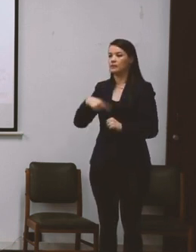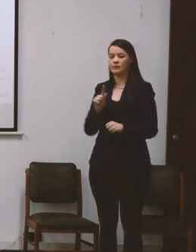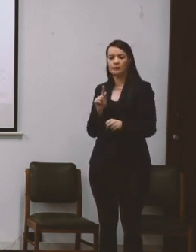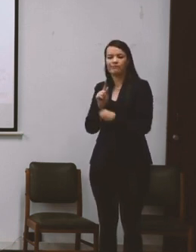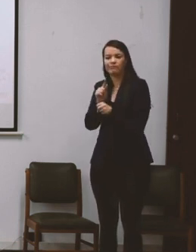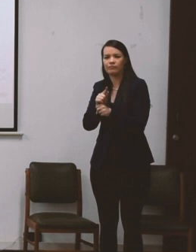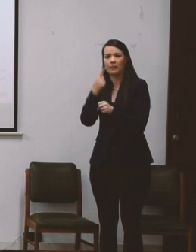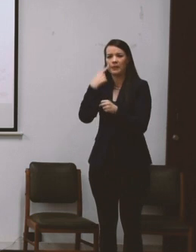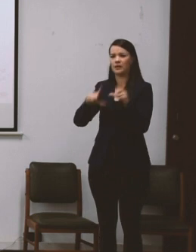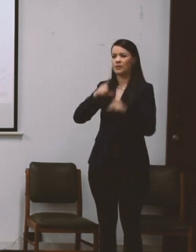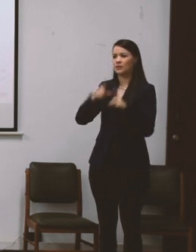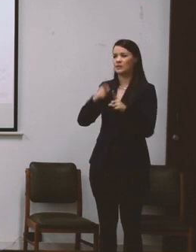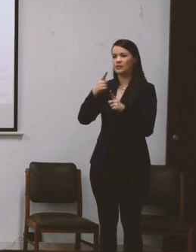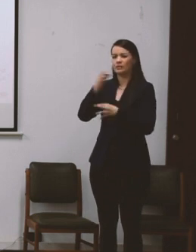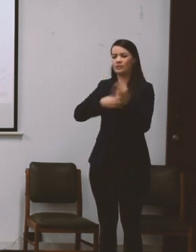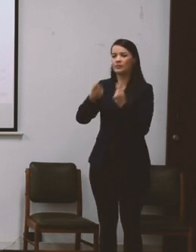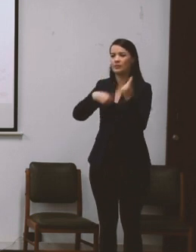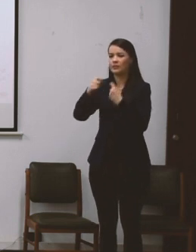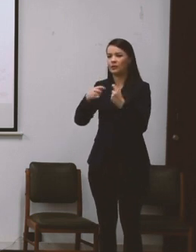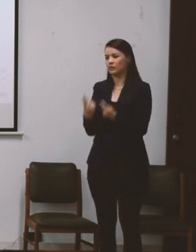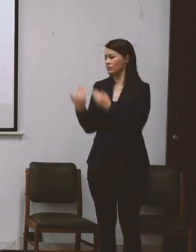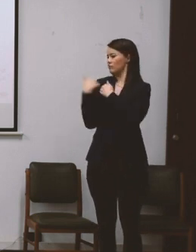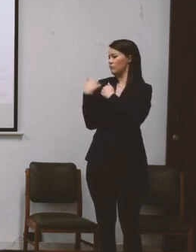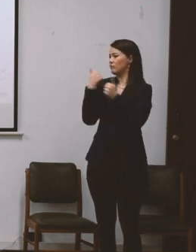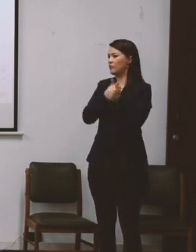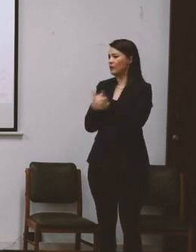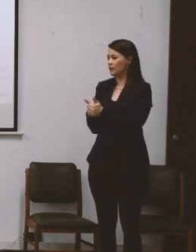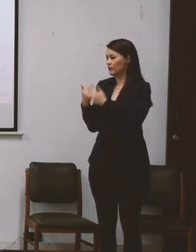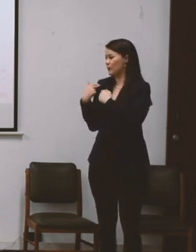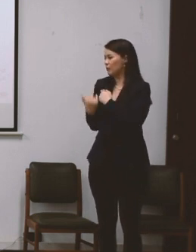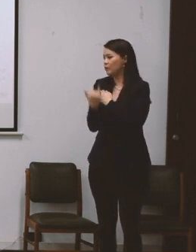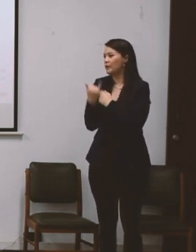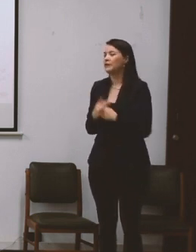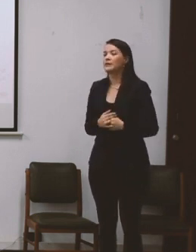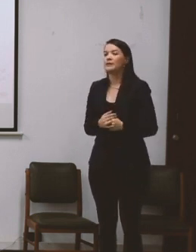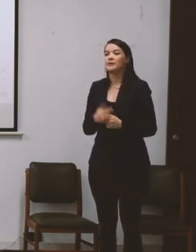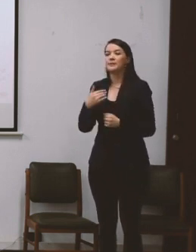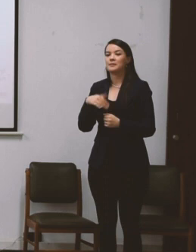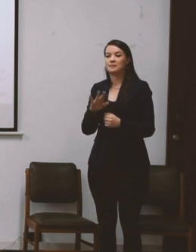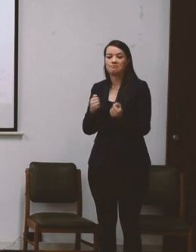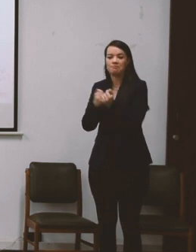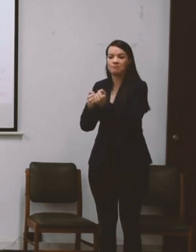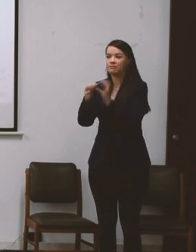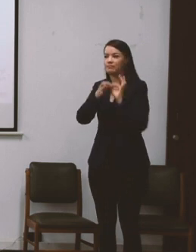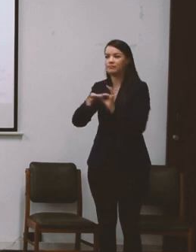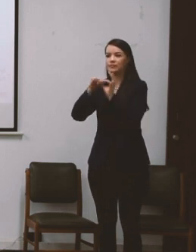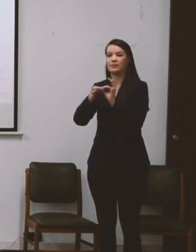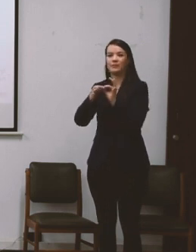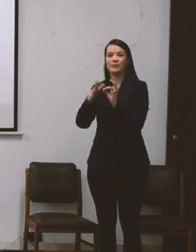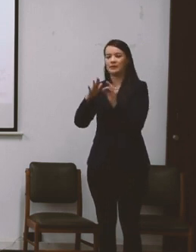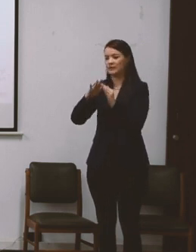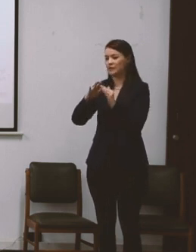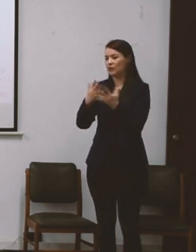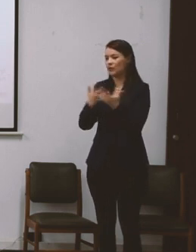mercancía, a hacernos cargos de nuestra mierda, a quienes exploran en la complicidad colectiva, a dejar atrás la